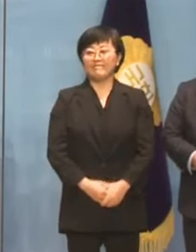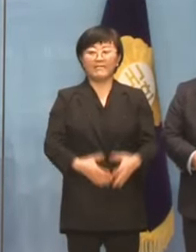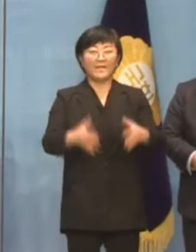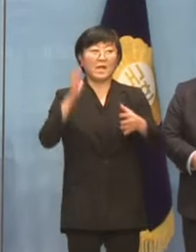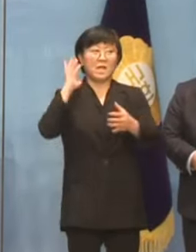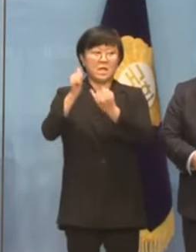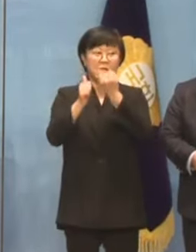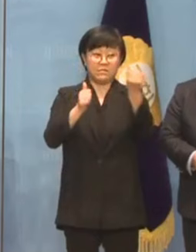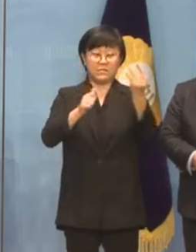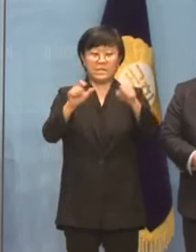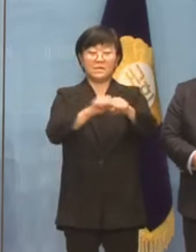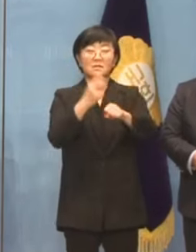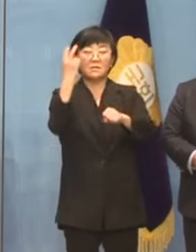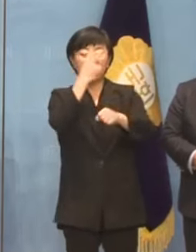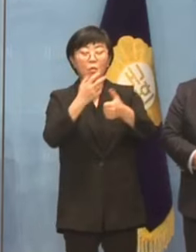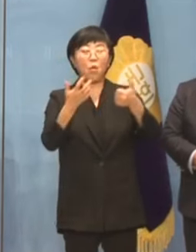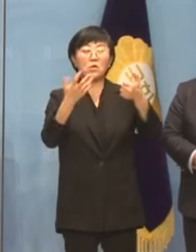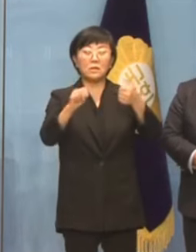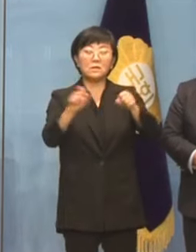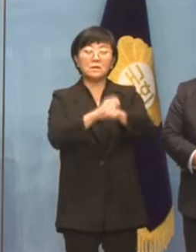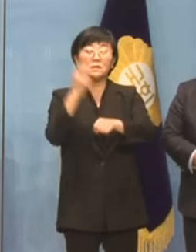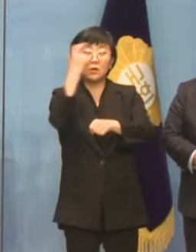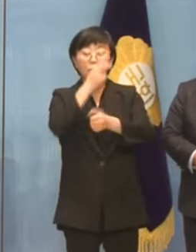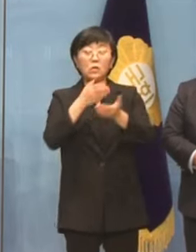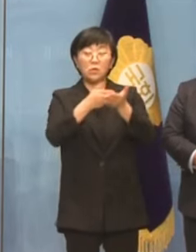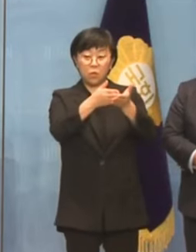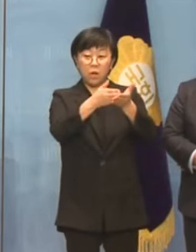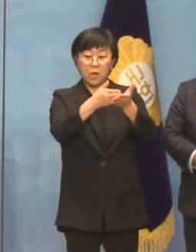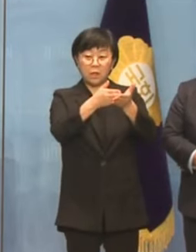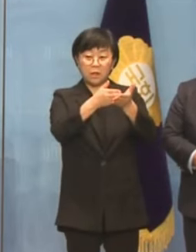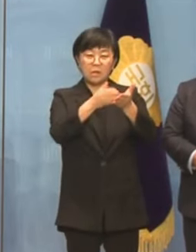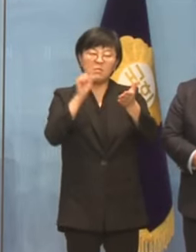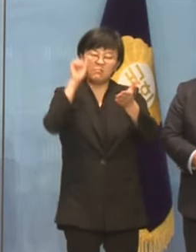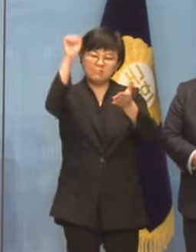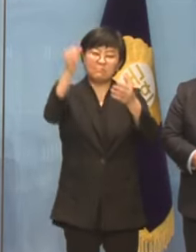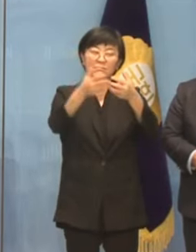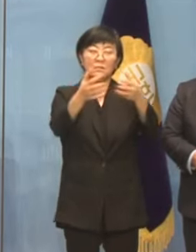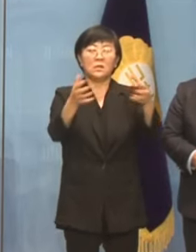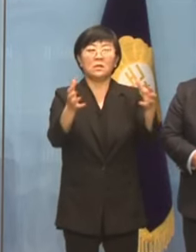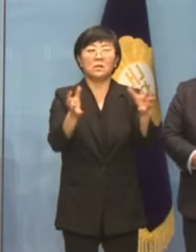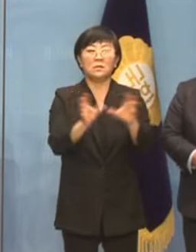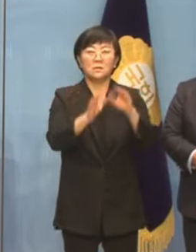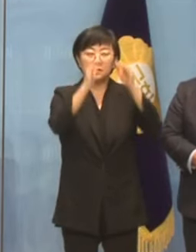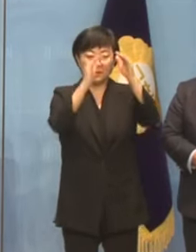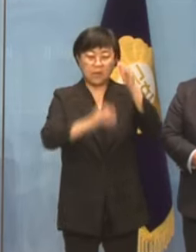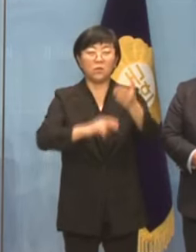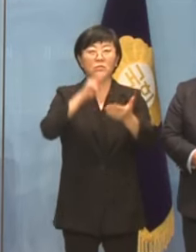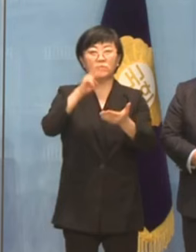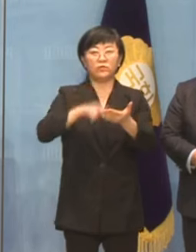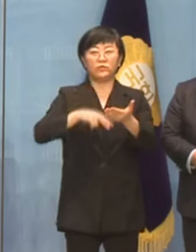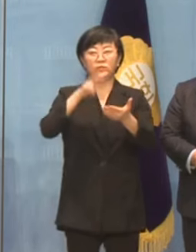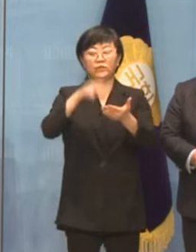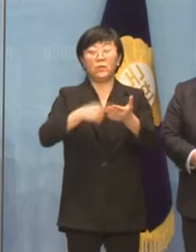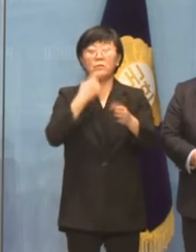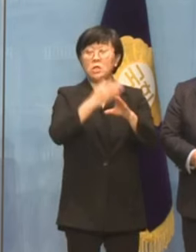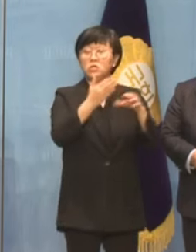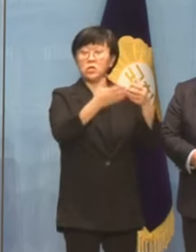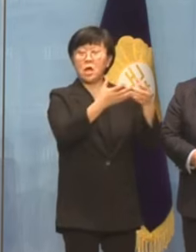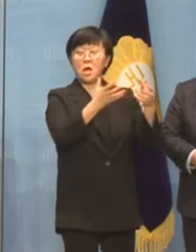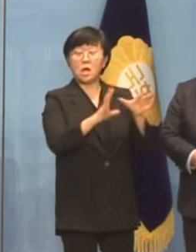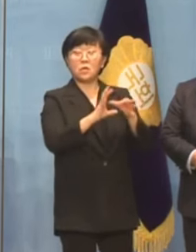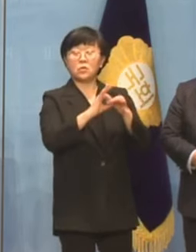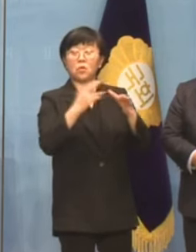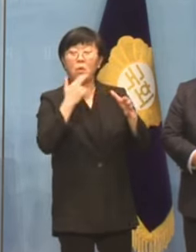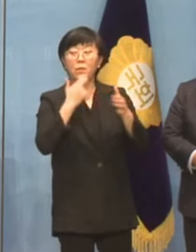김건희 특검, 50억 클럽 특검을 요구하는 농성 의원단 기자회견. 민주당과 무소속